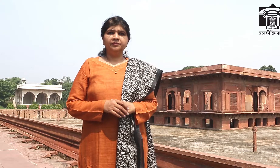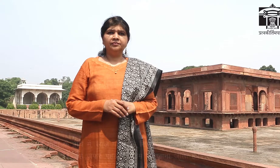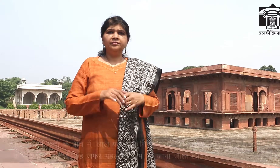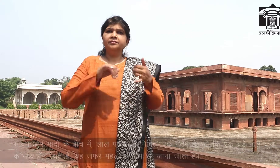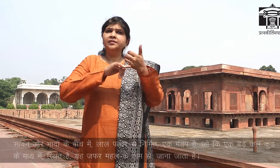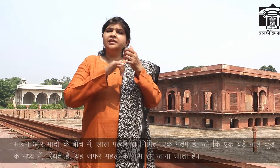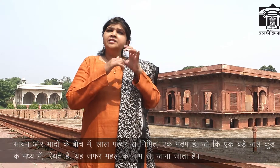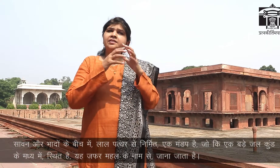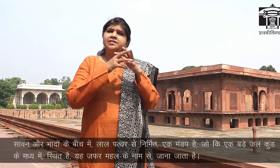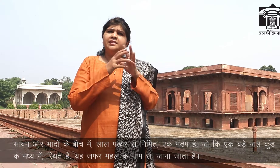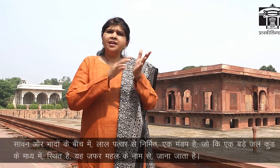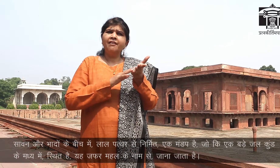सावन और भादों के बीच में